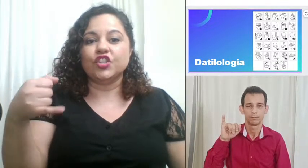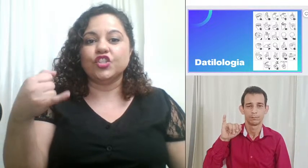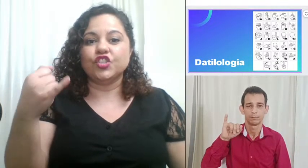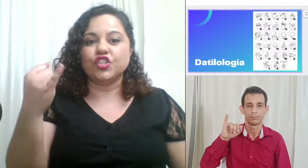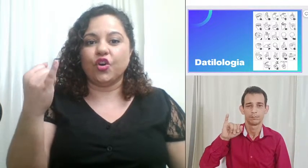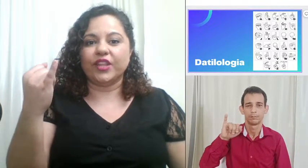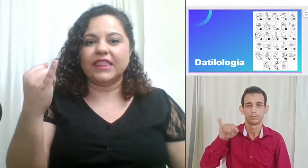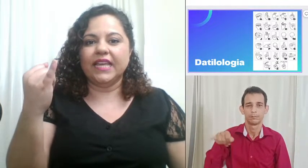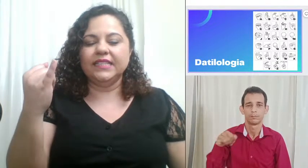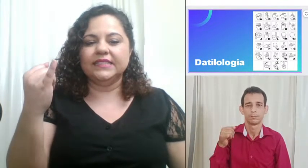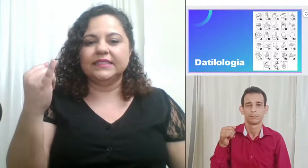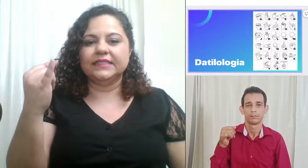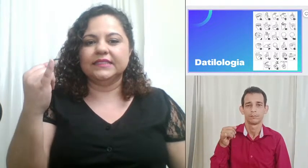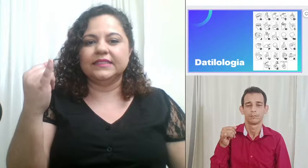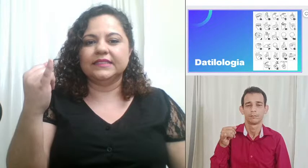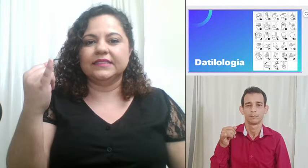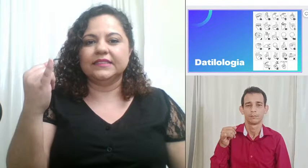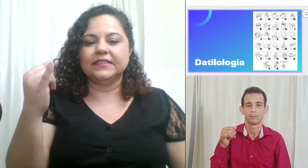J